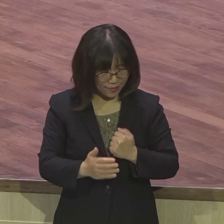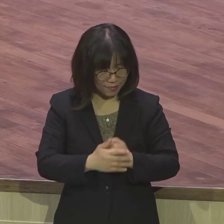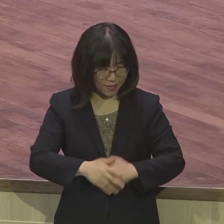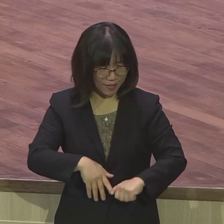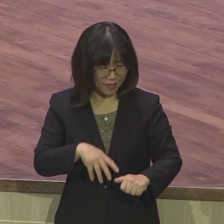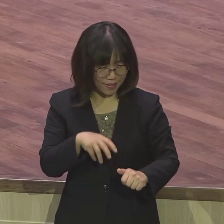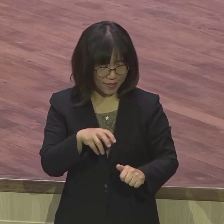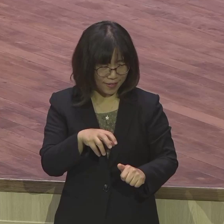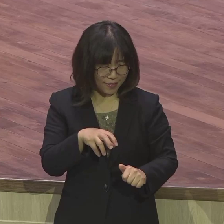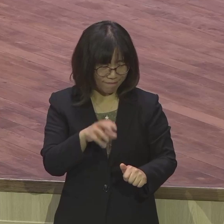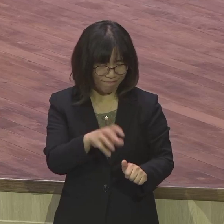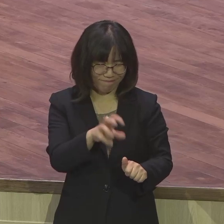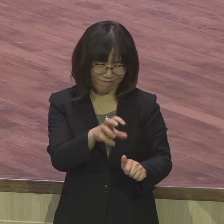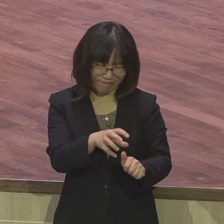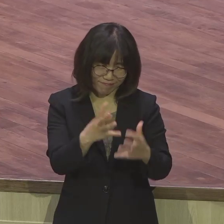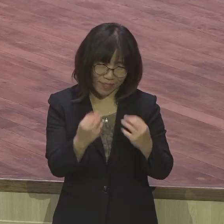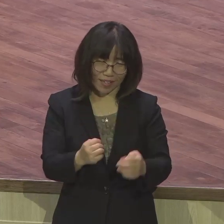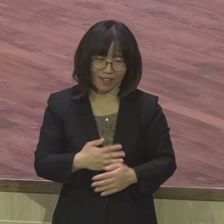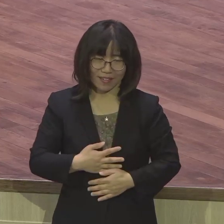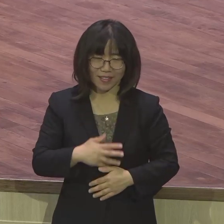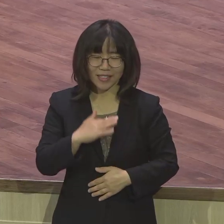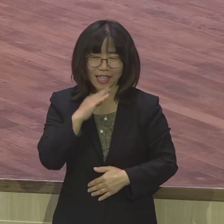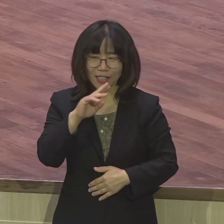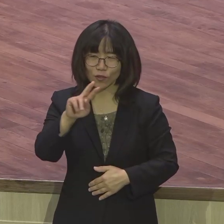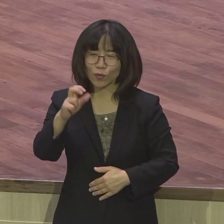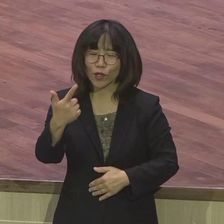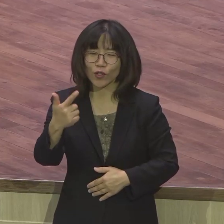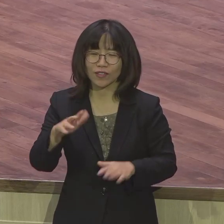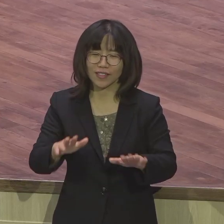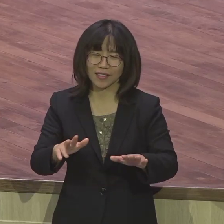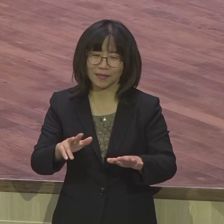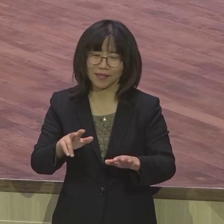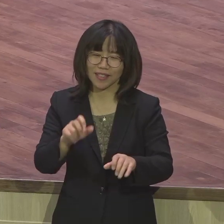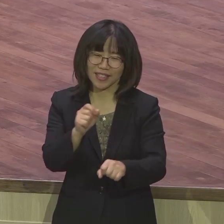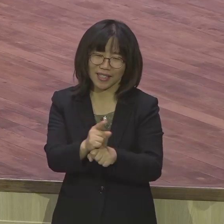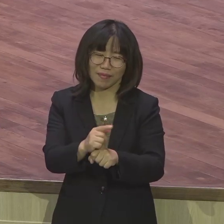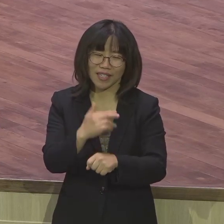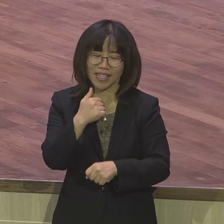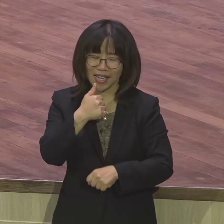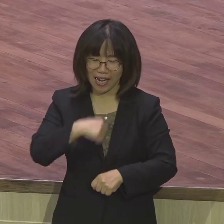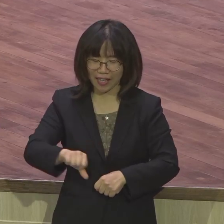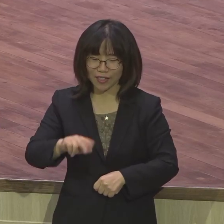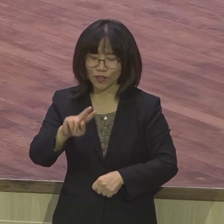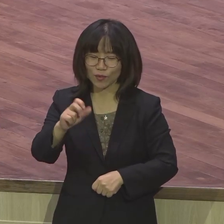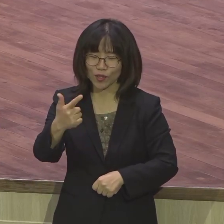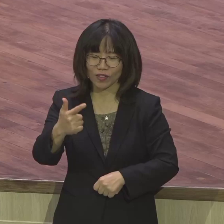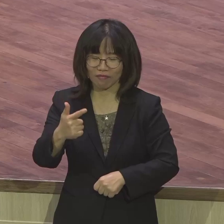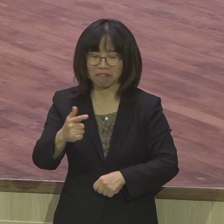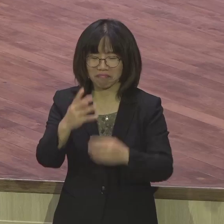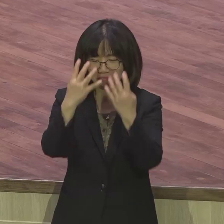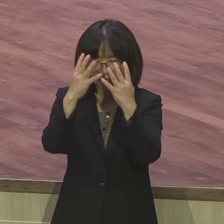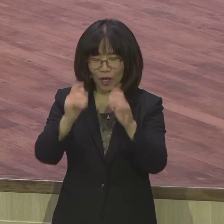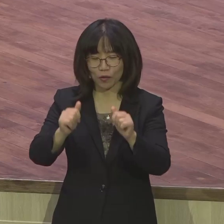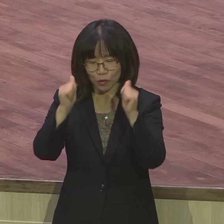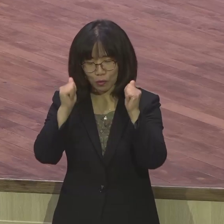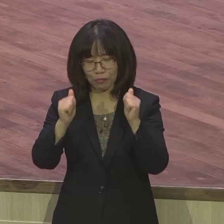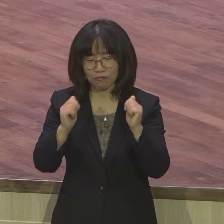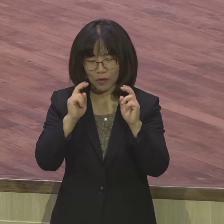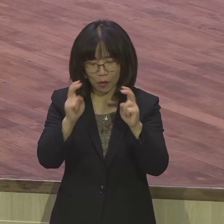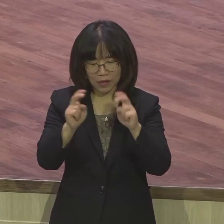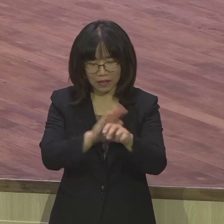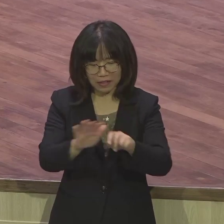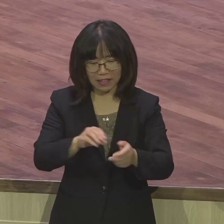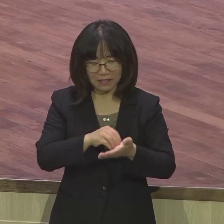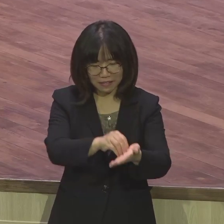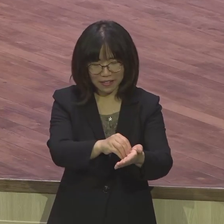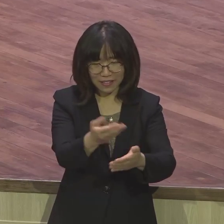그랬습니다만, 그래서 잔소리를 너무 많이 했어요. 첫째가 지금 26살 됐는데, 그래도 대학은 가서 졸업을 하고 직장 잘 다니고 있습니다.